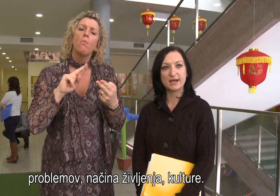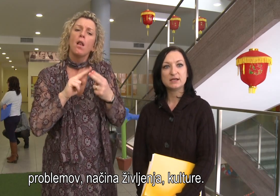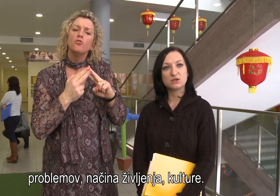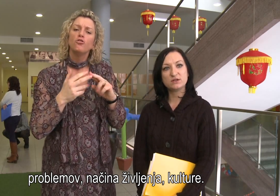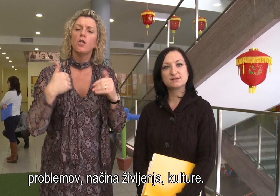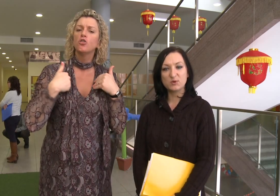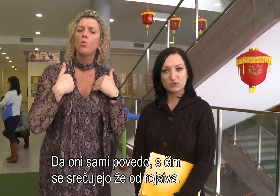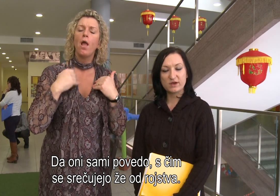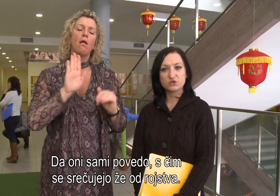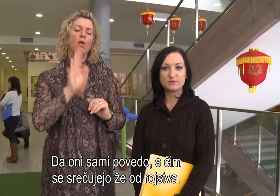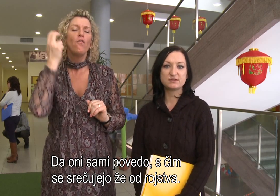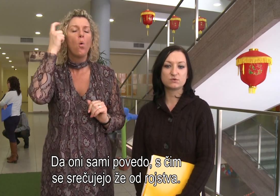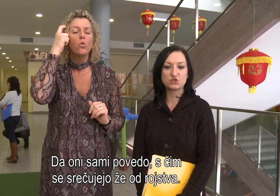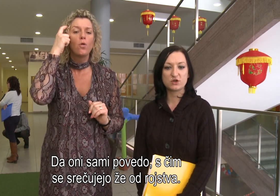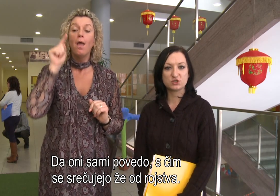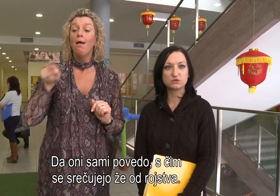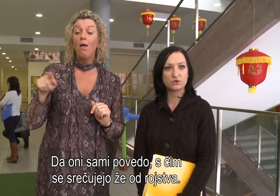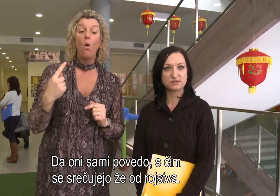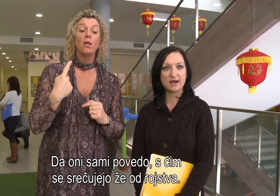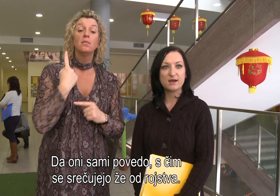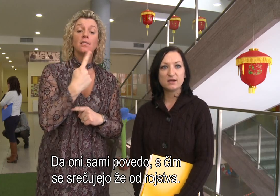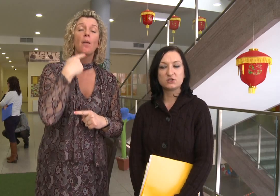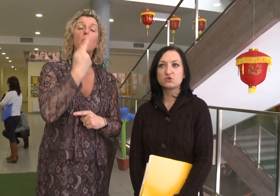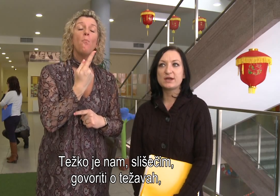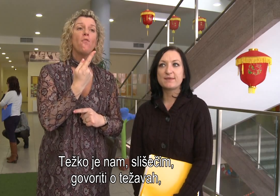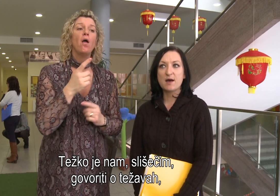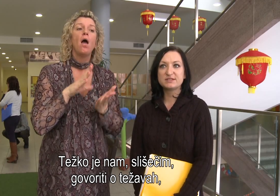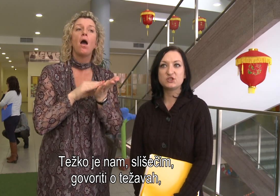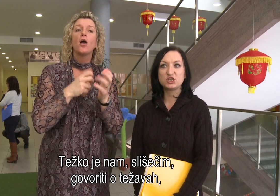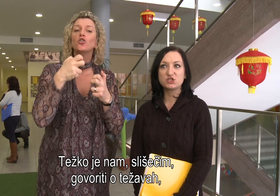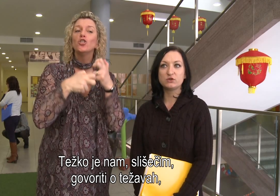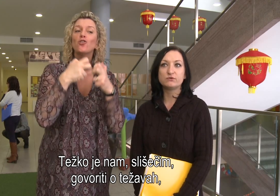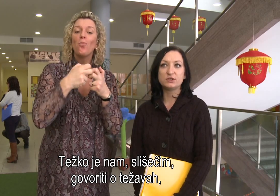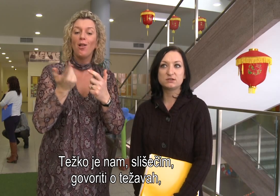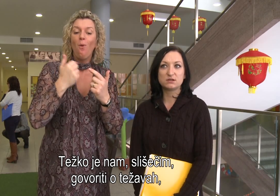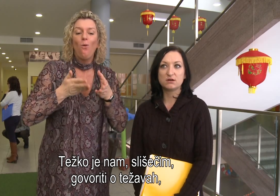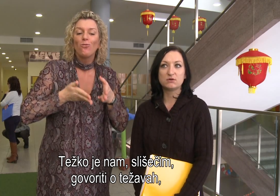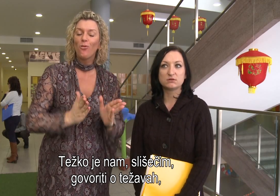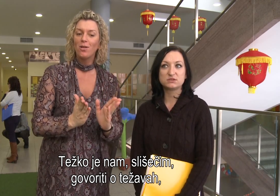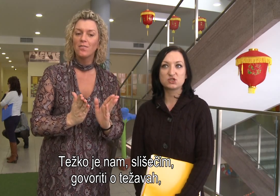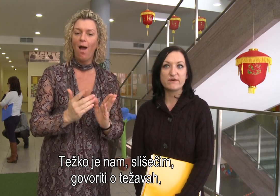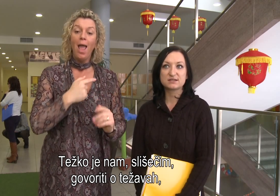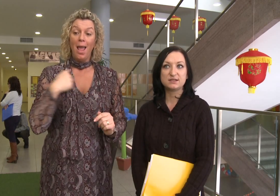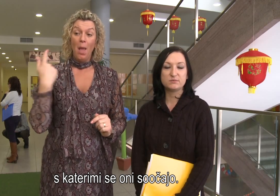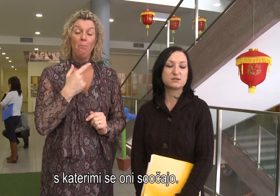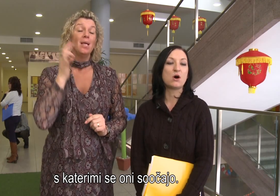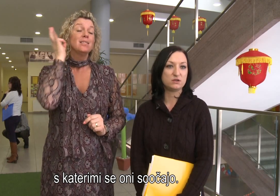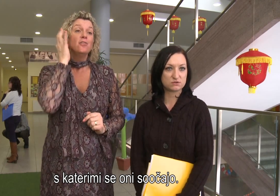da oni sami povejo, s čim se soočajo že od rojstva. Težko je nam slišečim govoriti o težavah, s katerimi se oni